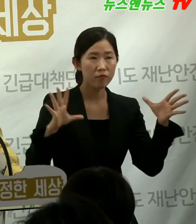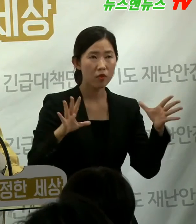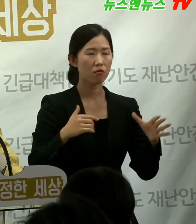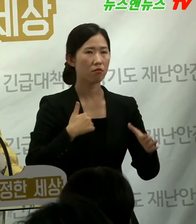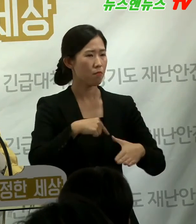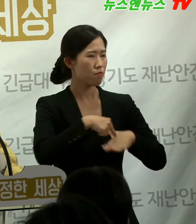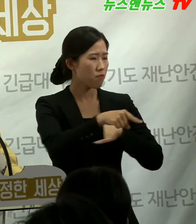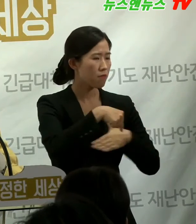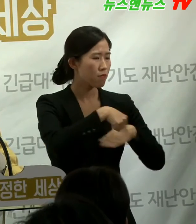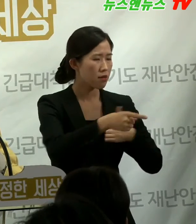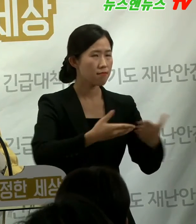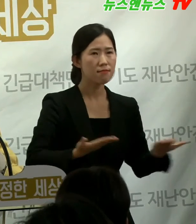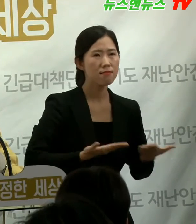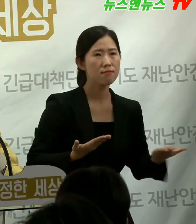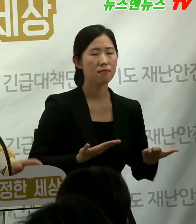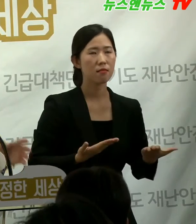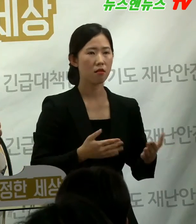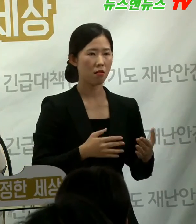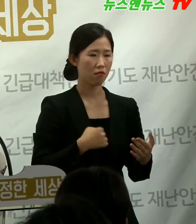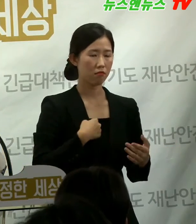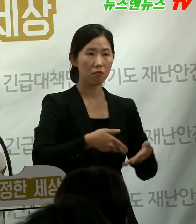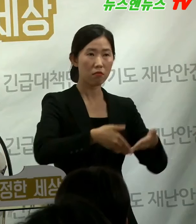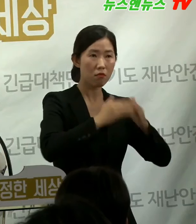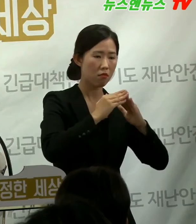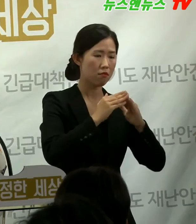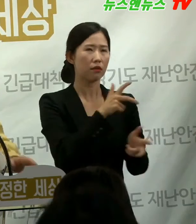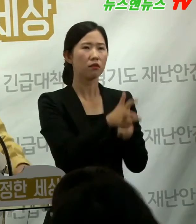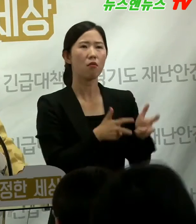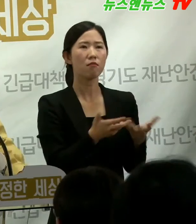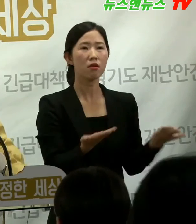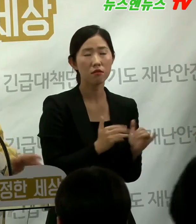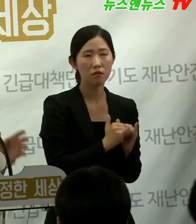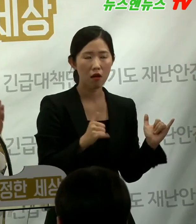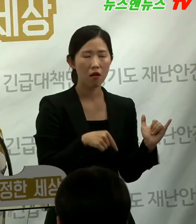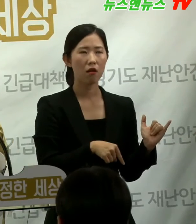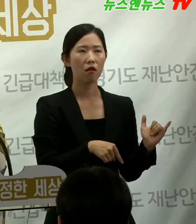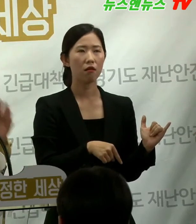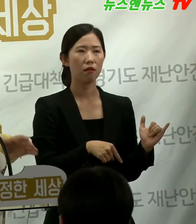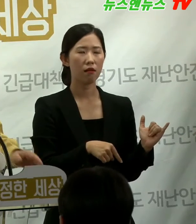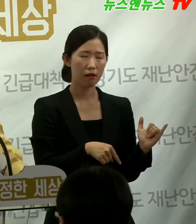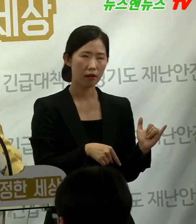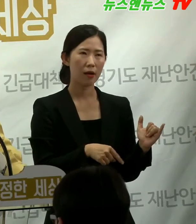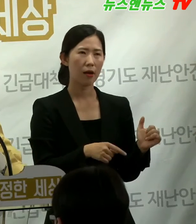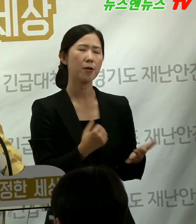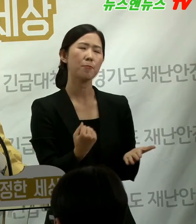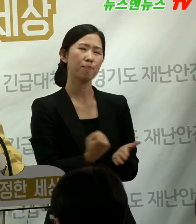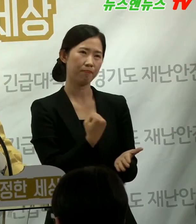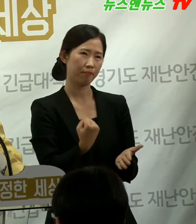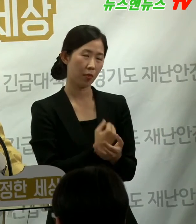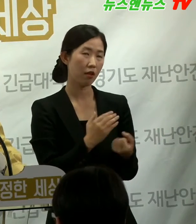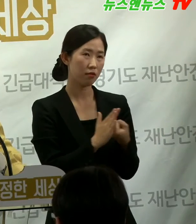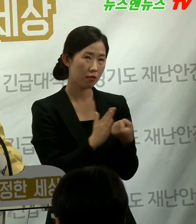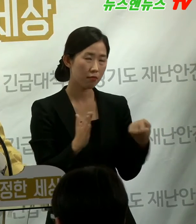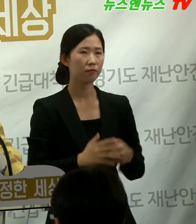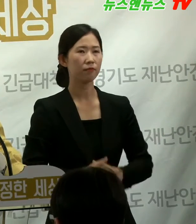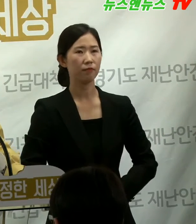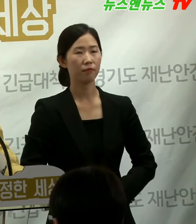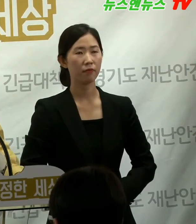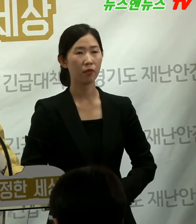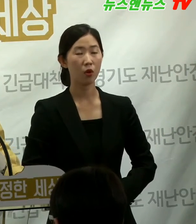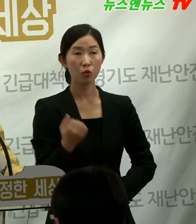사회활동을, 경제활동을 해야 되는 사람들이 그러지 않고도 살 수 있게 하는 것이어서 곧 방역정책이기도 하고 또